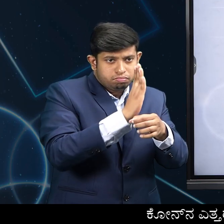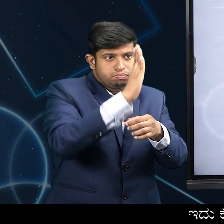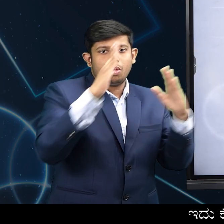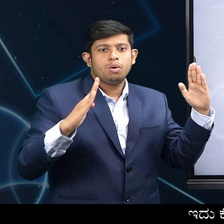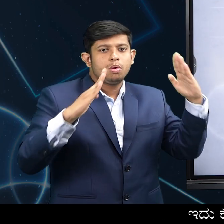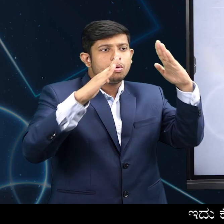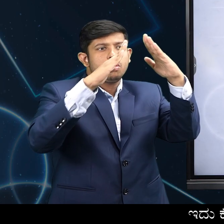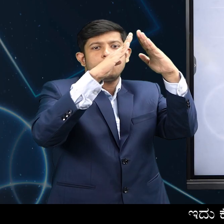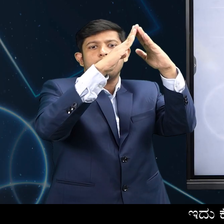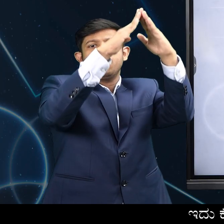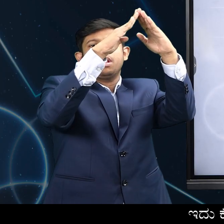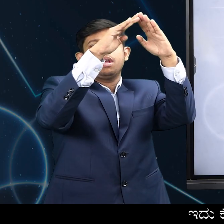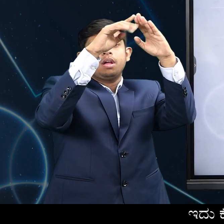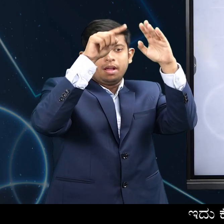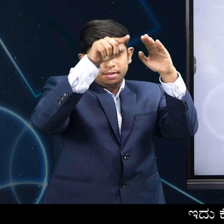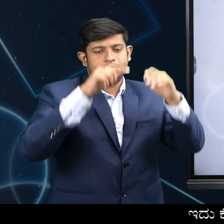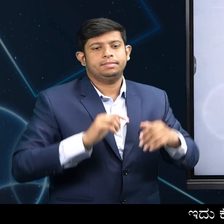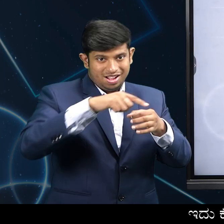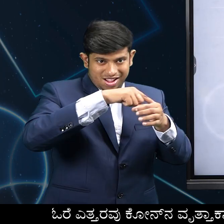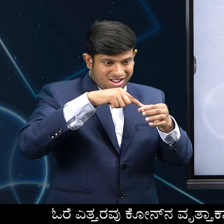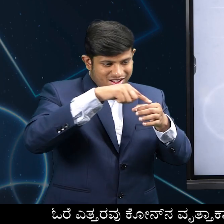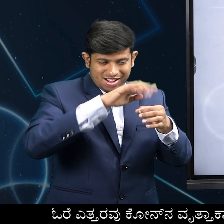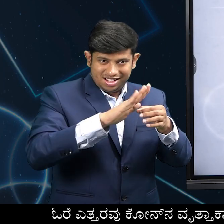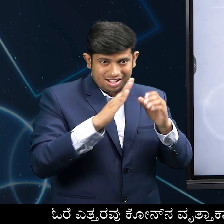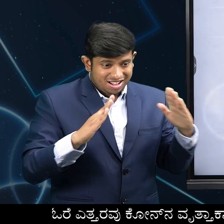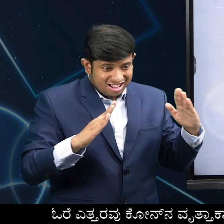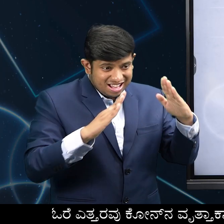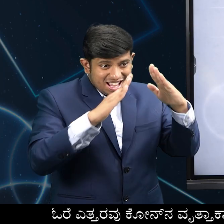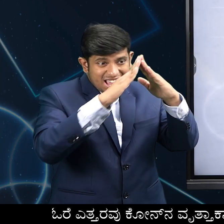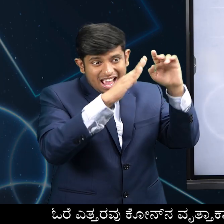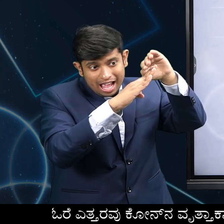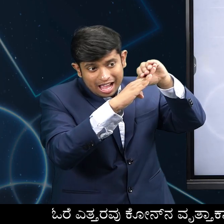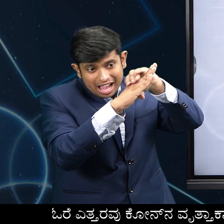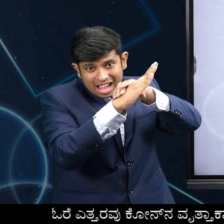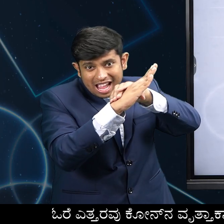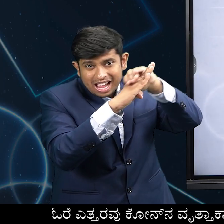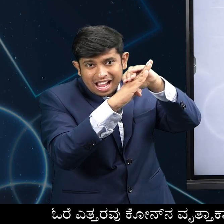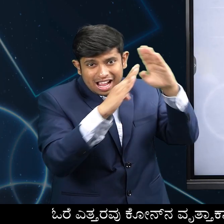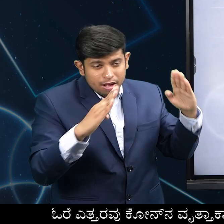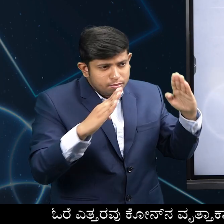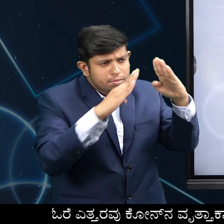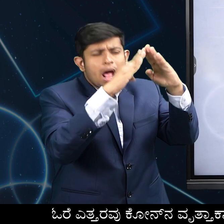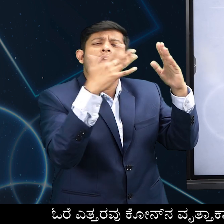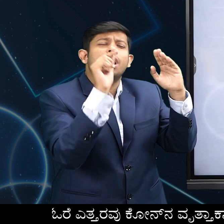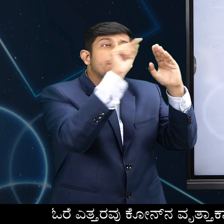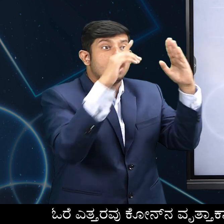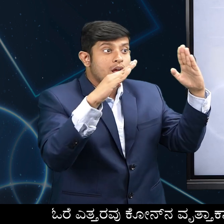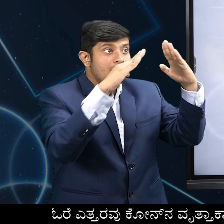ಇದು ಕೋನ್ನ ಒಟ್ಟಾರೆ ಗಾತ್ರವನ್ನ ನಿರ್ಧರಿಸುತ್ತೆ. ಓರೆ ಎತ್ತರವು ಕೋನ್ನ ವೃತ್ತಾಕಾರದ ಅಂಚಿನಲ್ಲಿರುವ ಯಾವುದೇ ಬಿಂದುವಿಗೆ ತುದಿಯಿಂದ